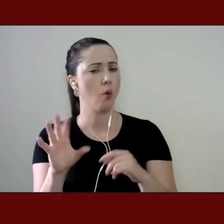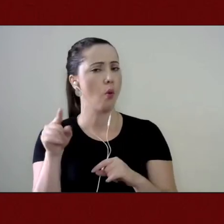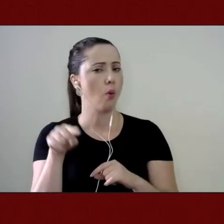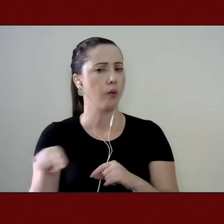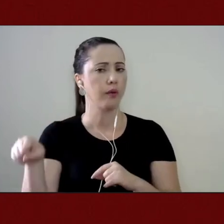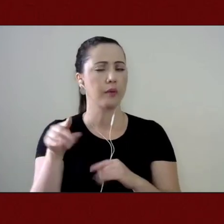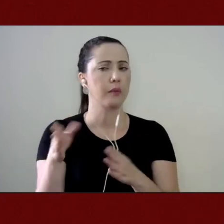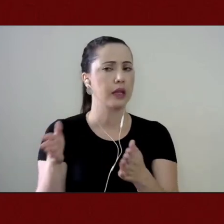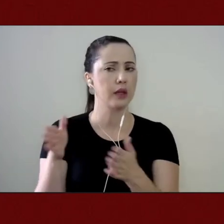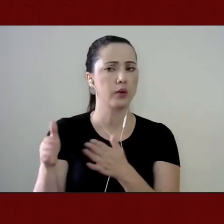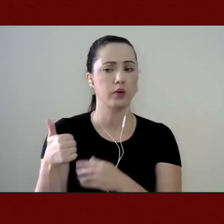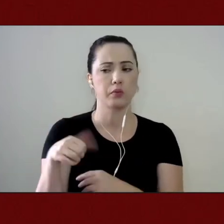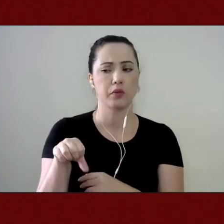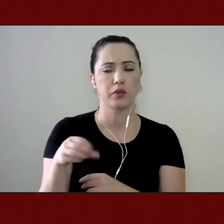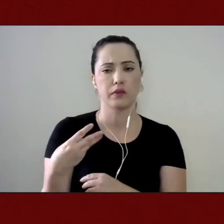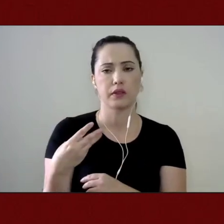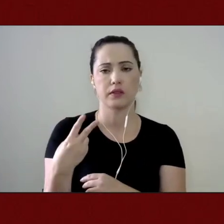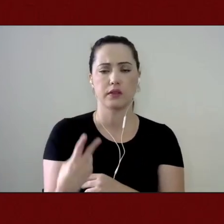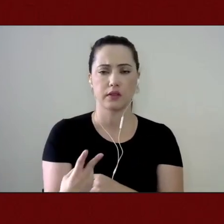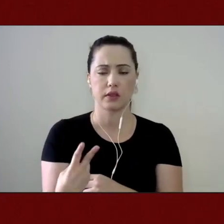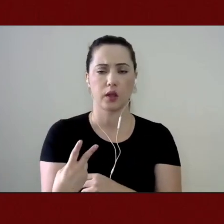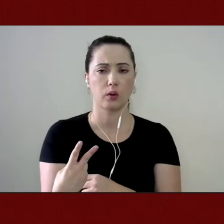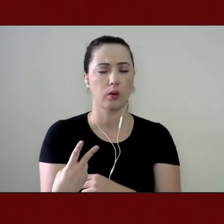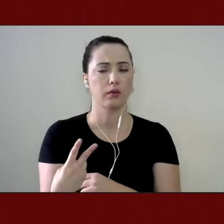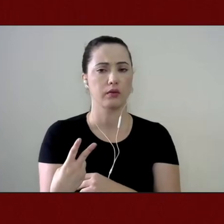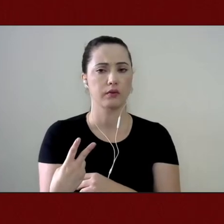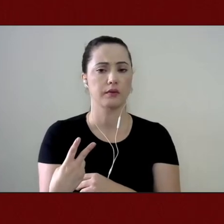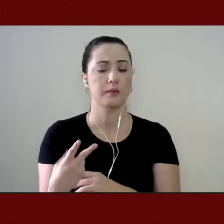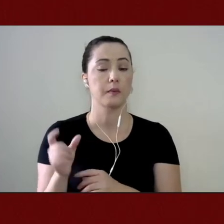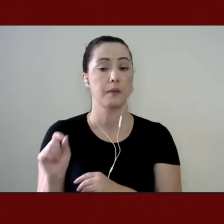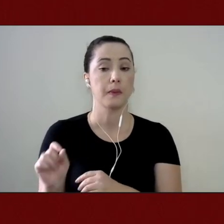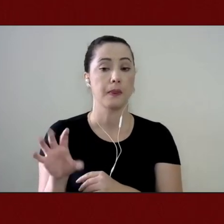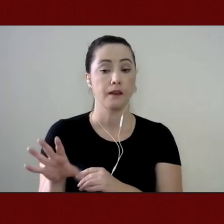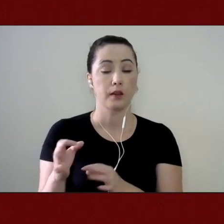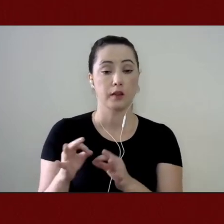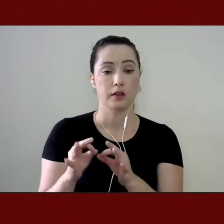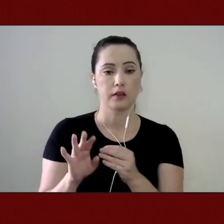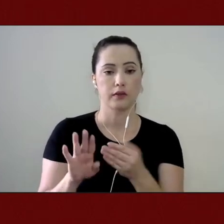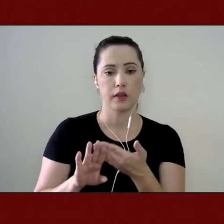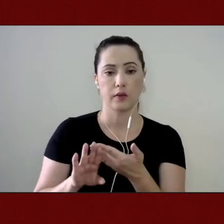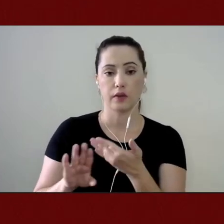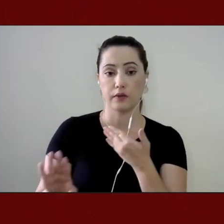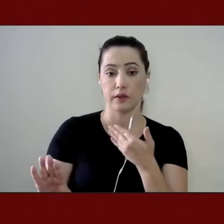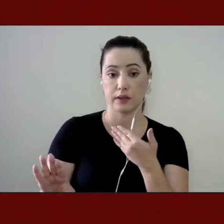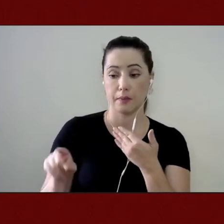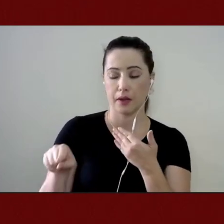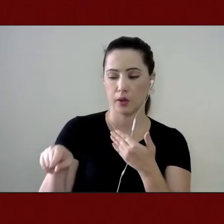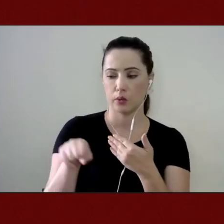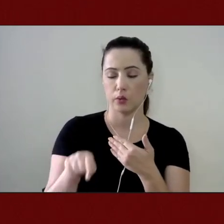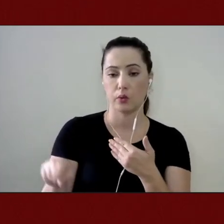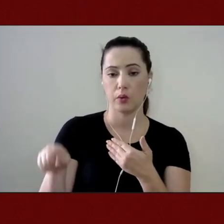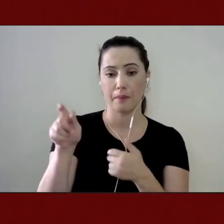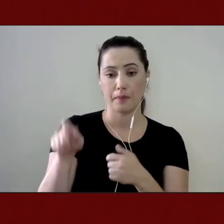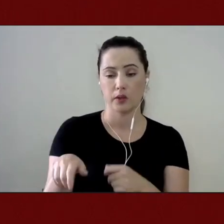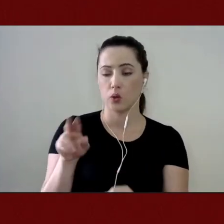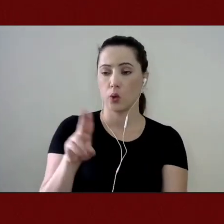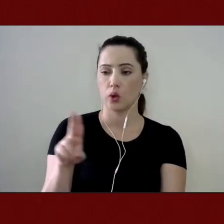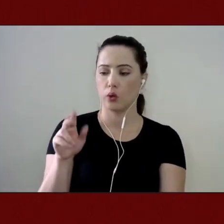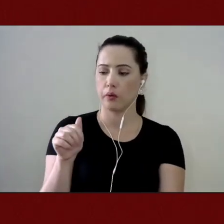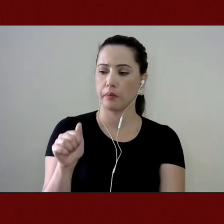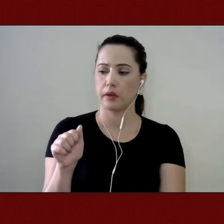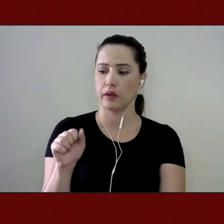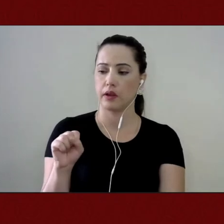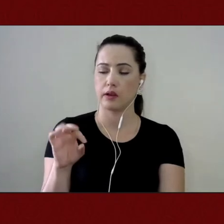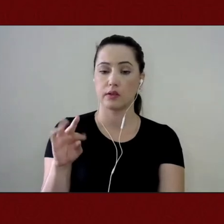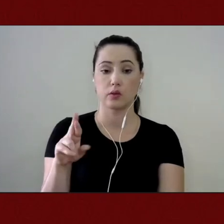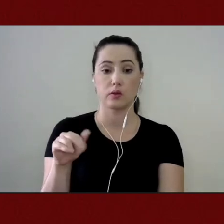por volta de 1932 com um afastamento de Astrogildo Pereira e do próprio Leôncio